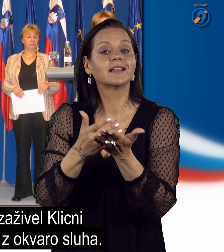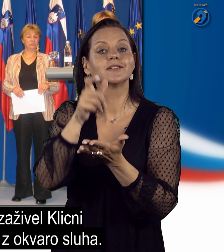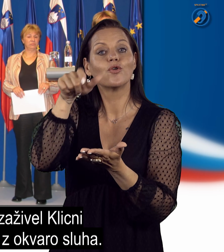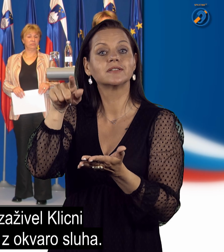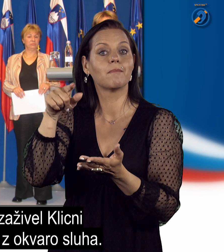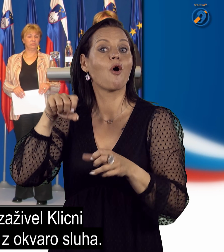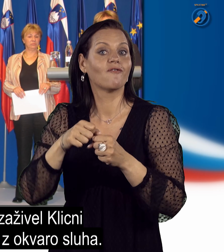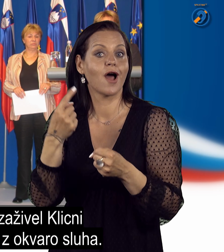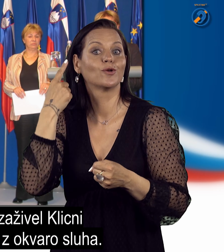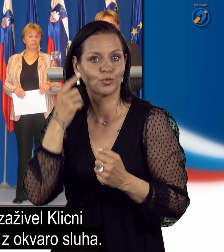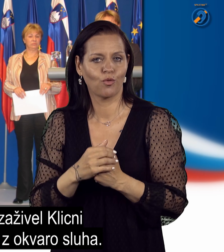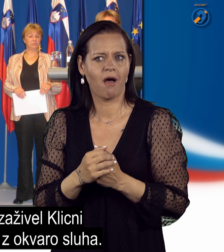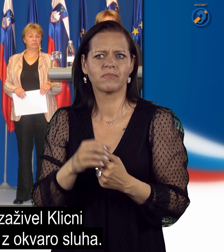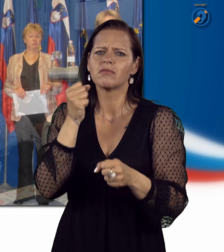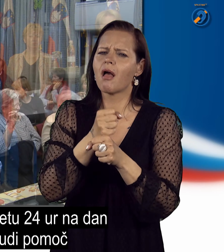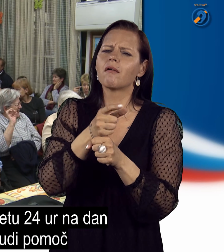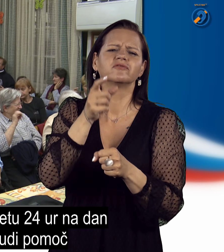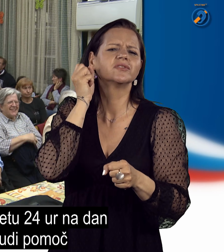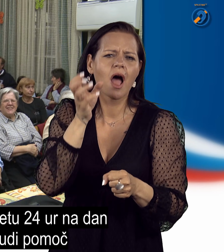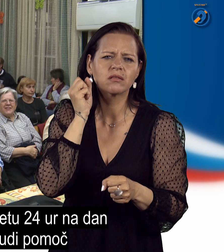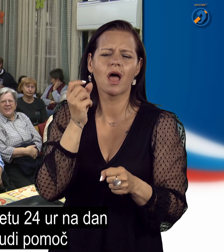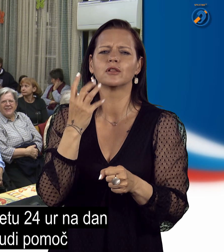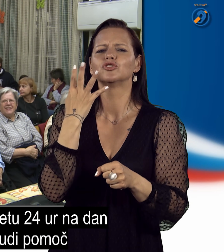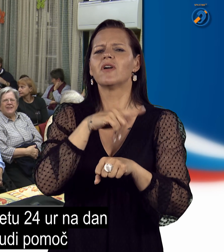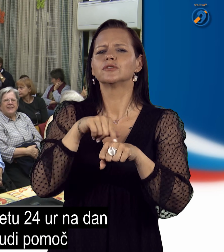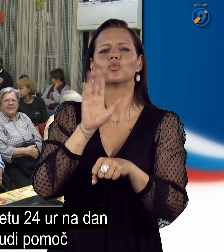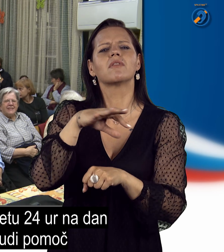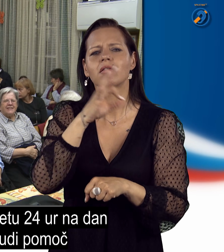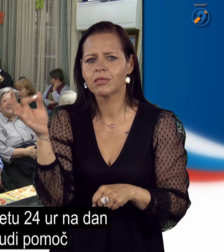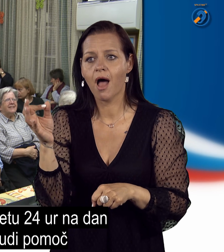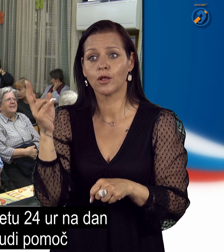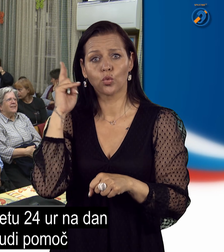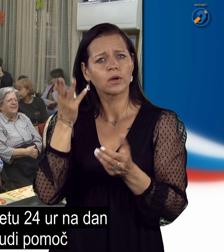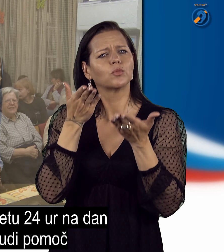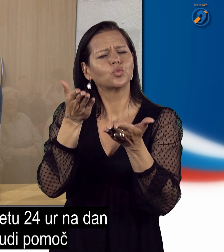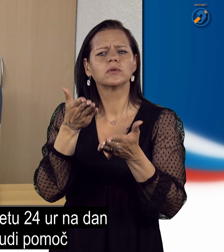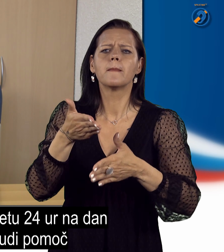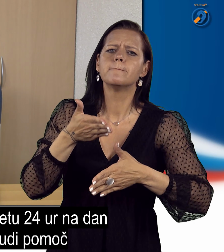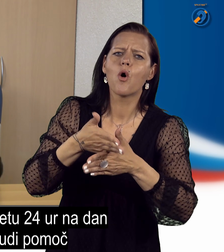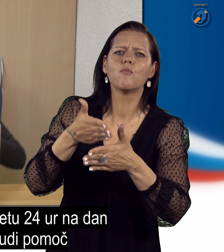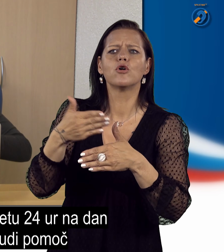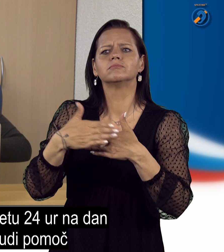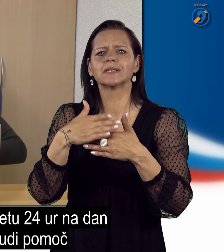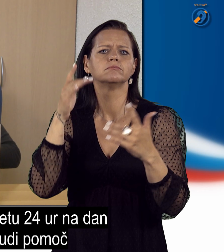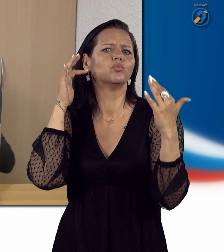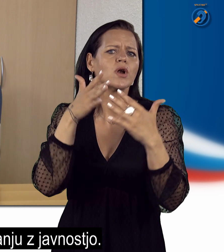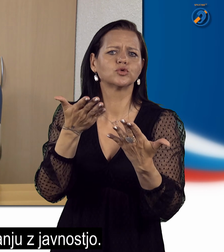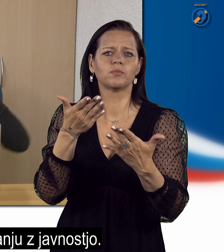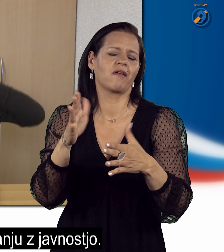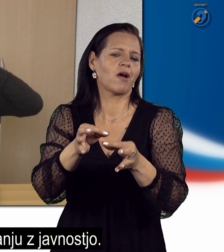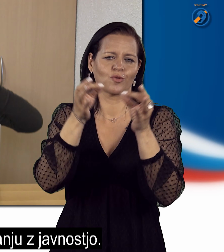za osebe z okvaro sluha. Deluje vse dni v letu 24 ur na dan in gluhim nudi pomoč